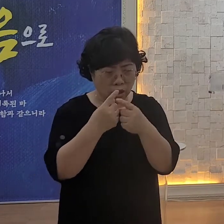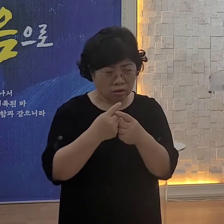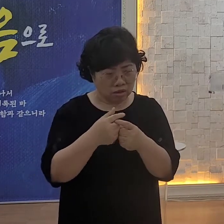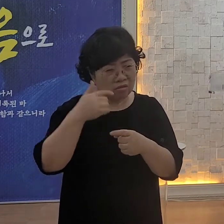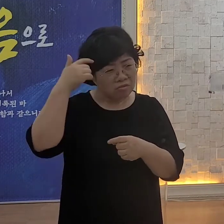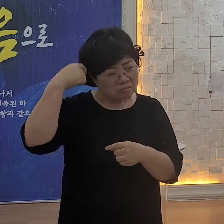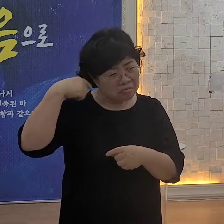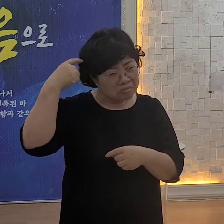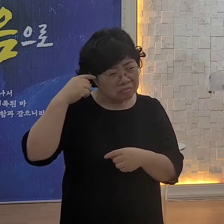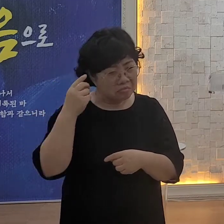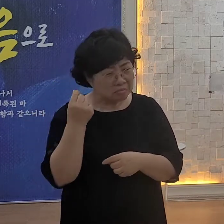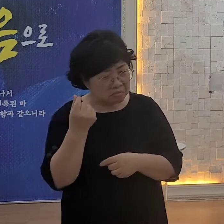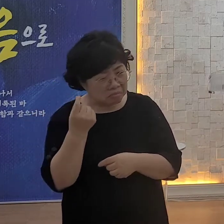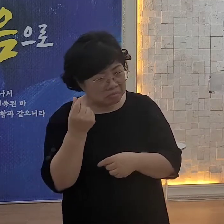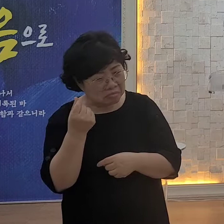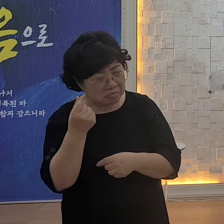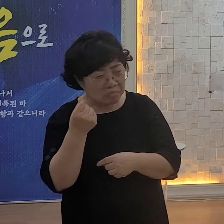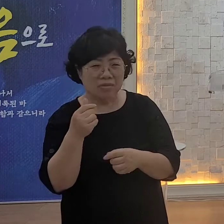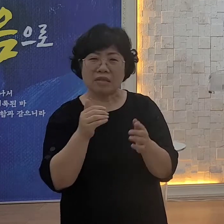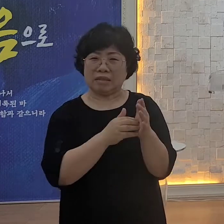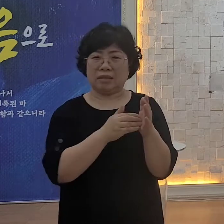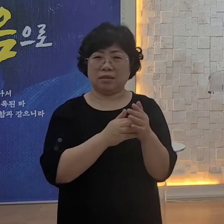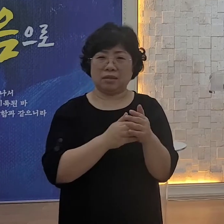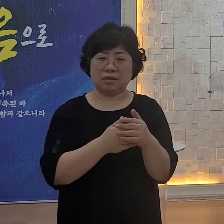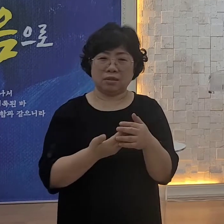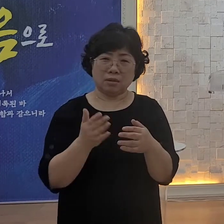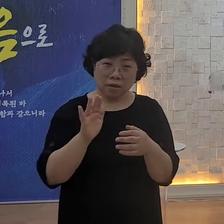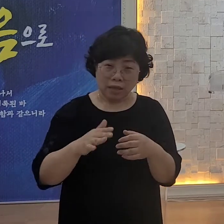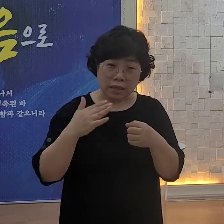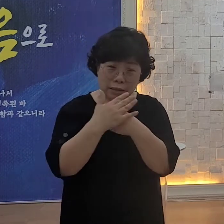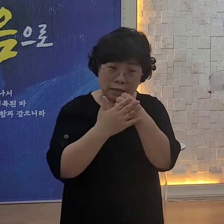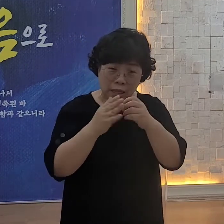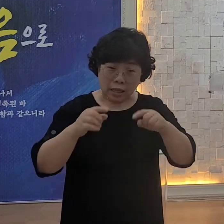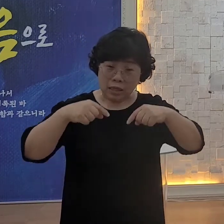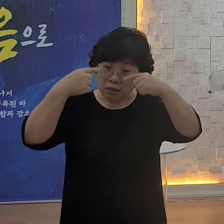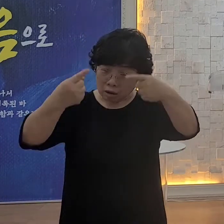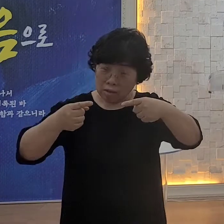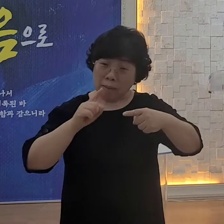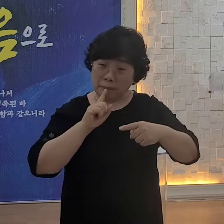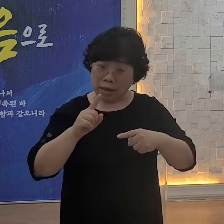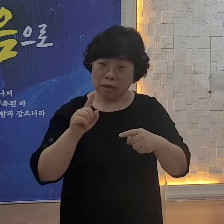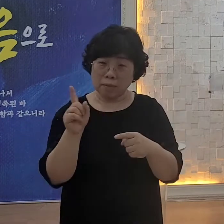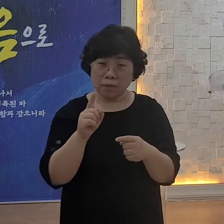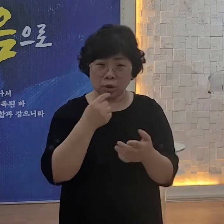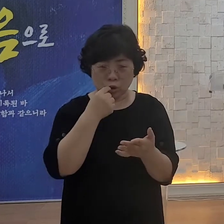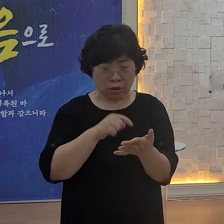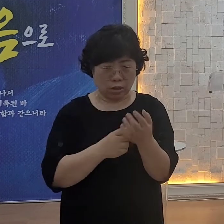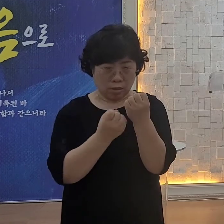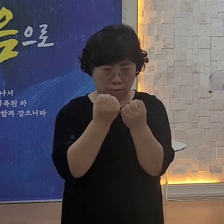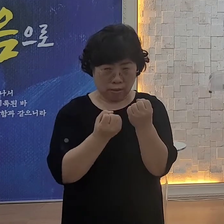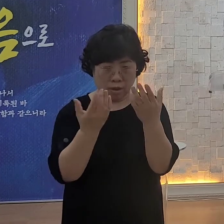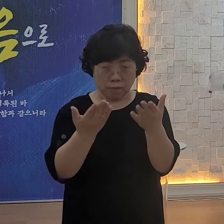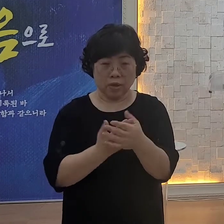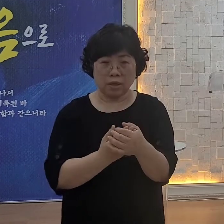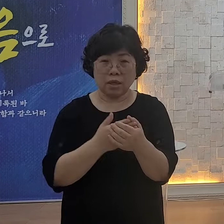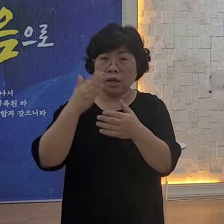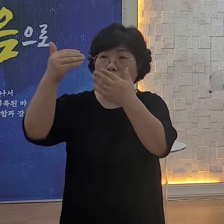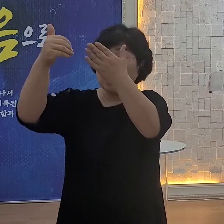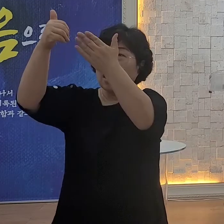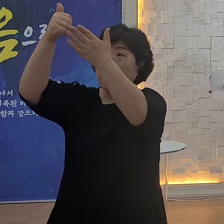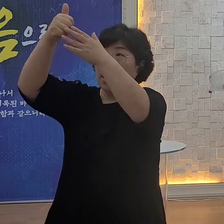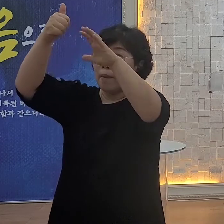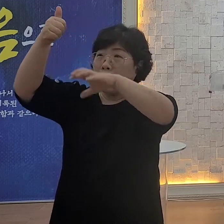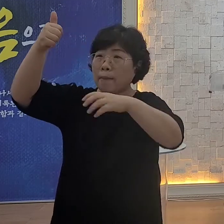뜻이다라고 잘 모를 수도 있습니다. 은혜에 들어간다는 말이 뭘까요? 쉽게 말하면 바로